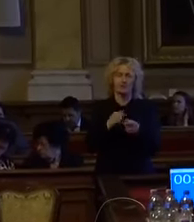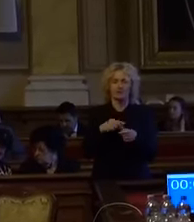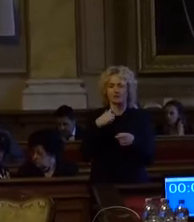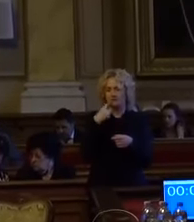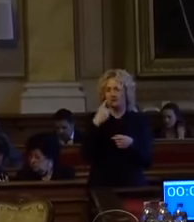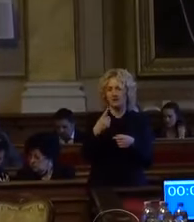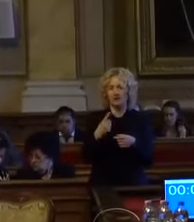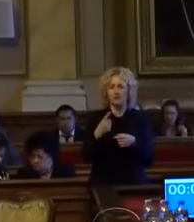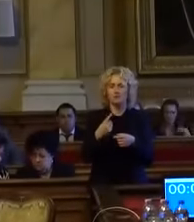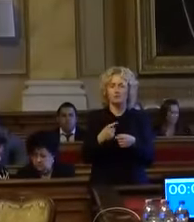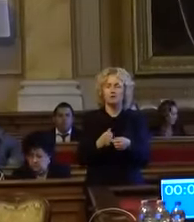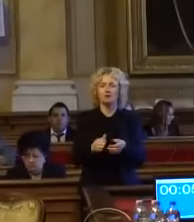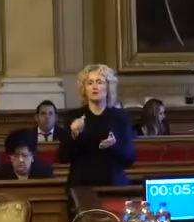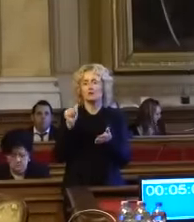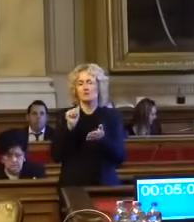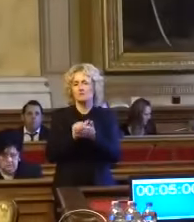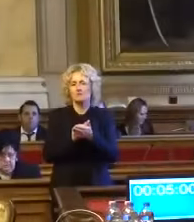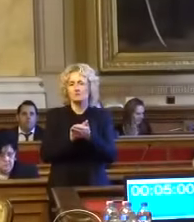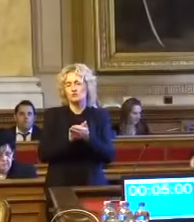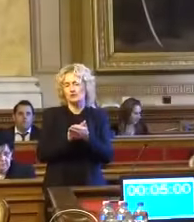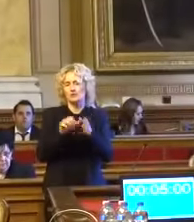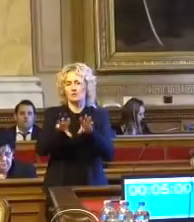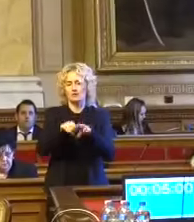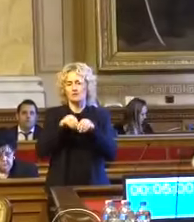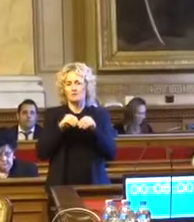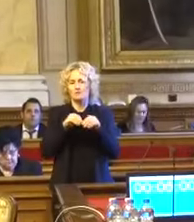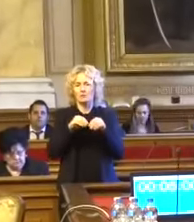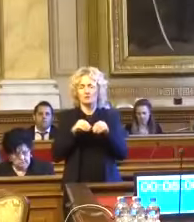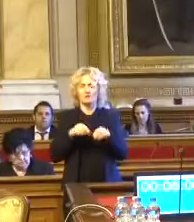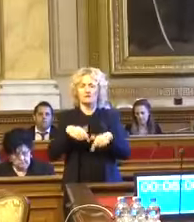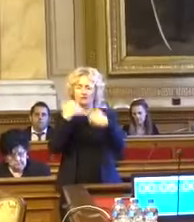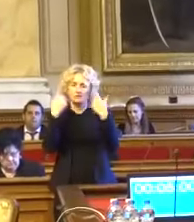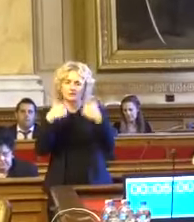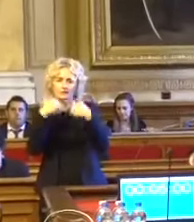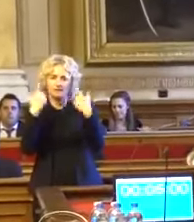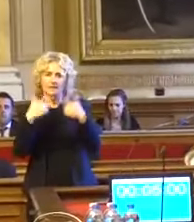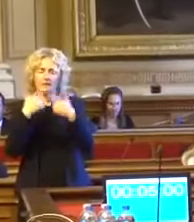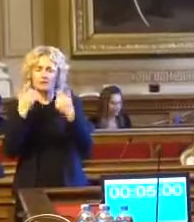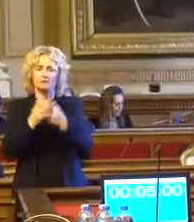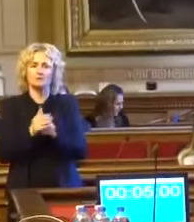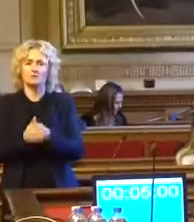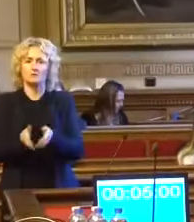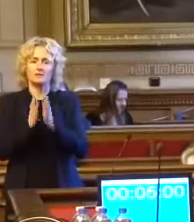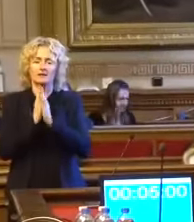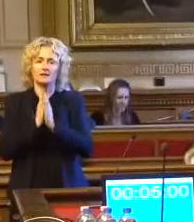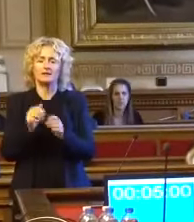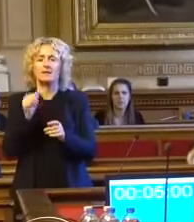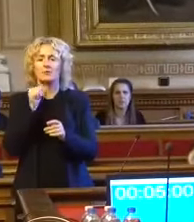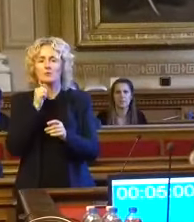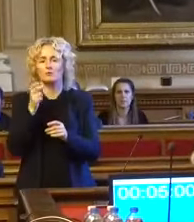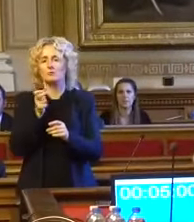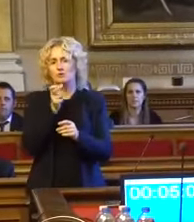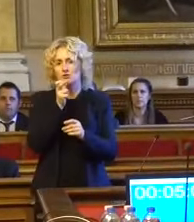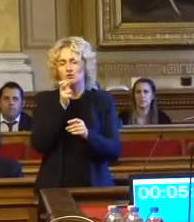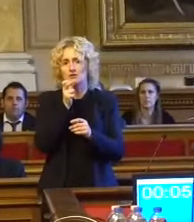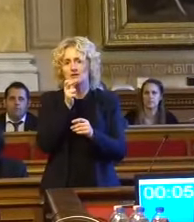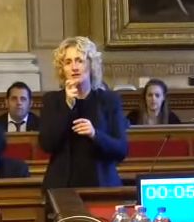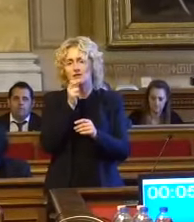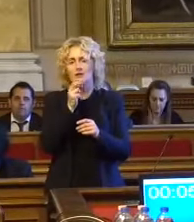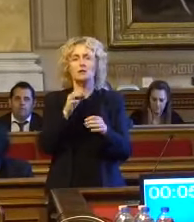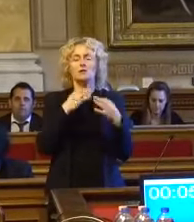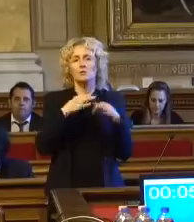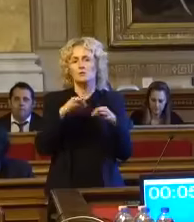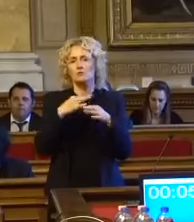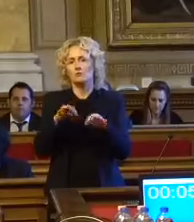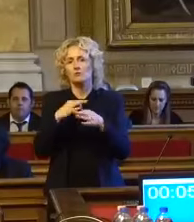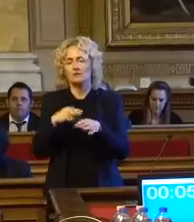tájékoztatót tudomásul vették, mivel nem volt határozati javaslat. Köszönöm szépen. Felkérem Gömöri Csilla ügyvezetőasszonyt, hogy terje meg a szóbeli